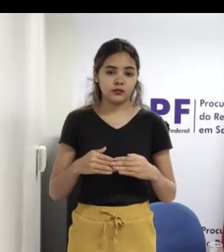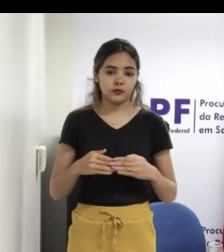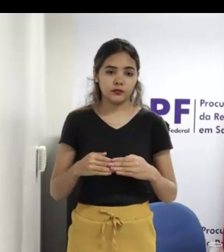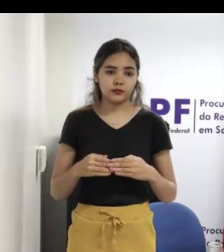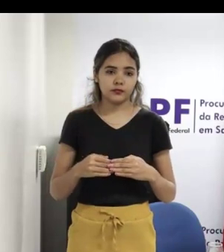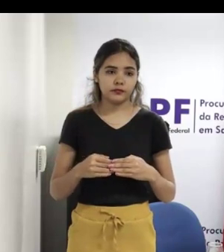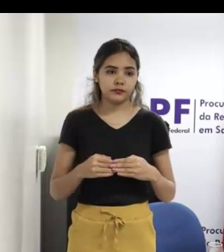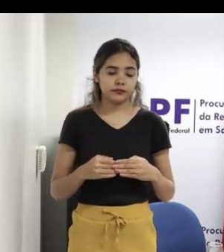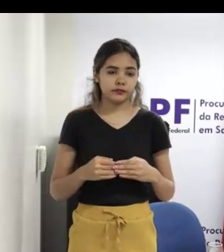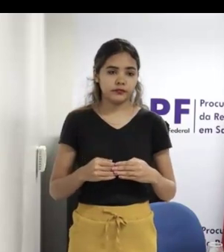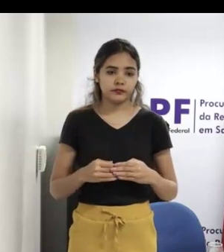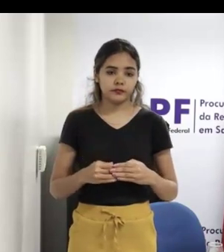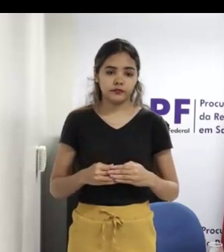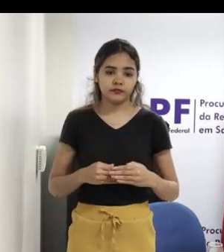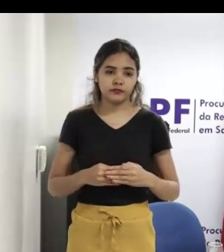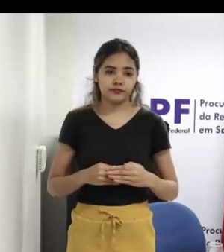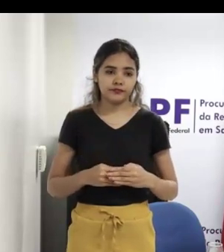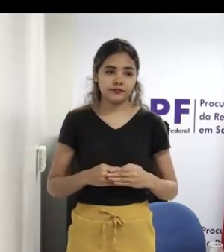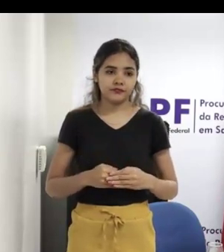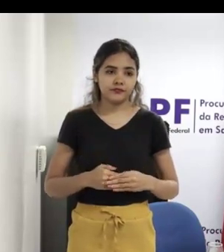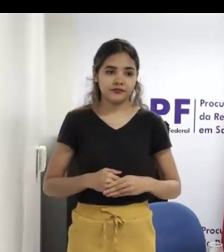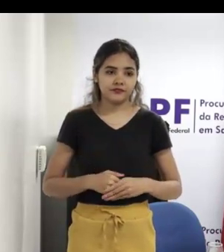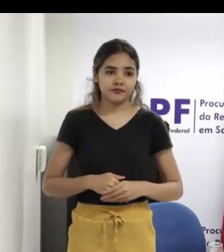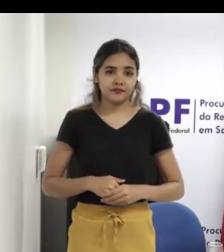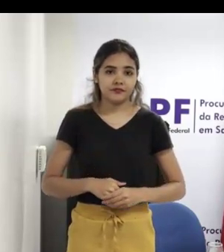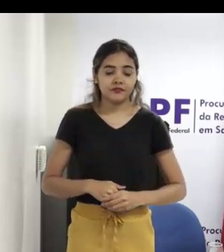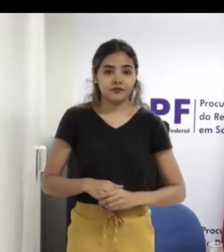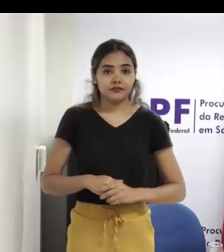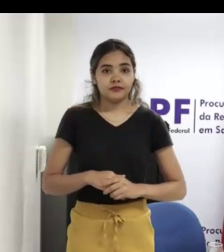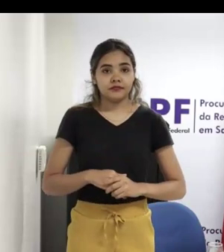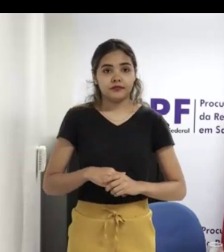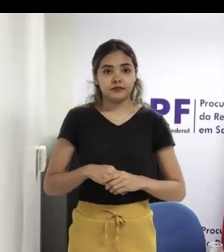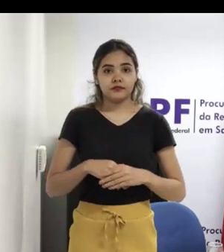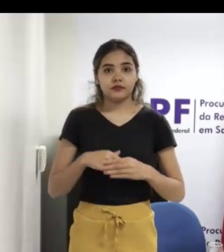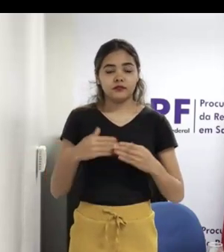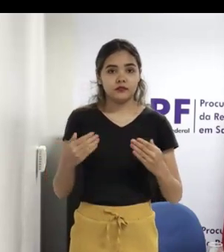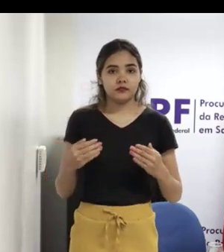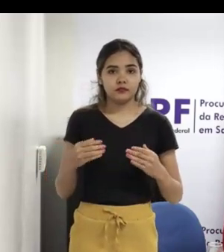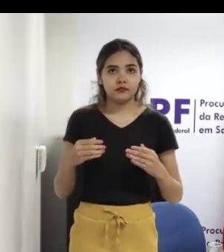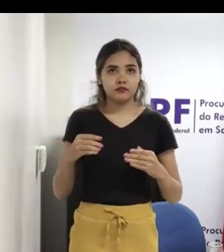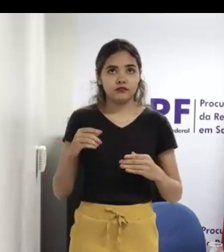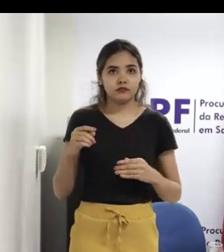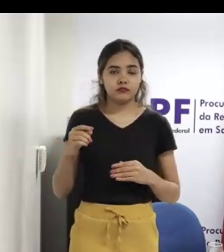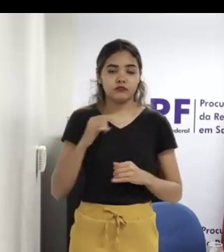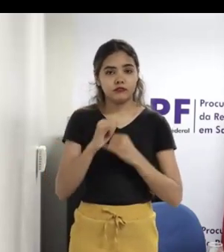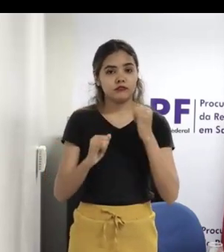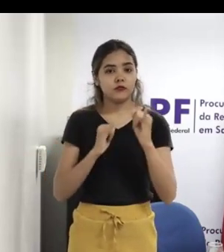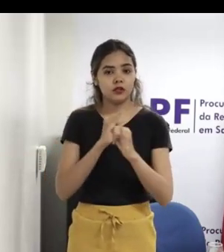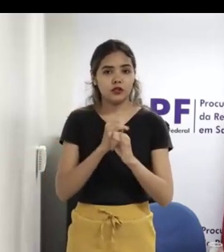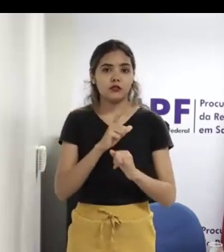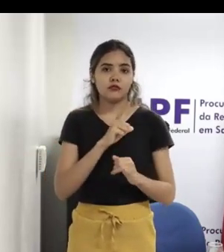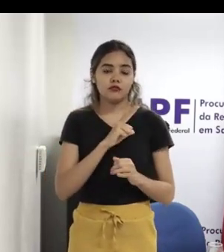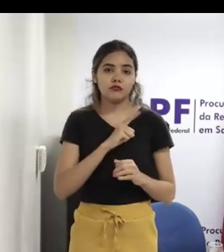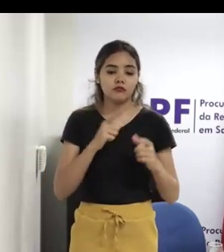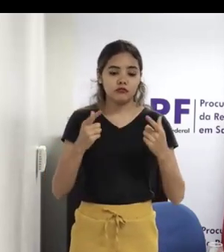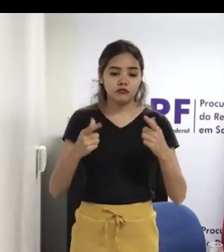registros dos que do que foram enviado do que foi enviado para as nubens então a gente faz a representação para para os ó